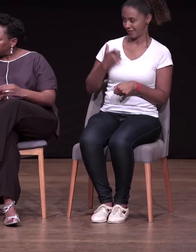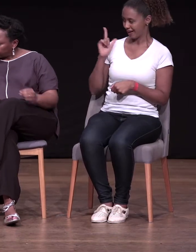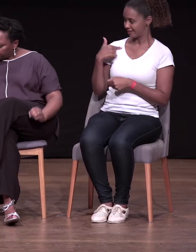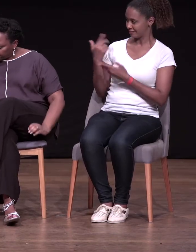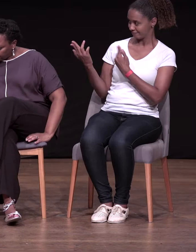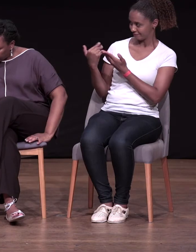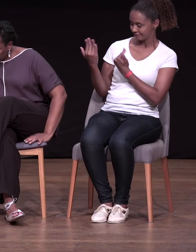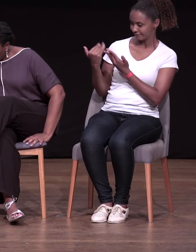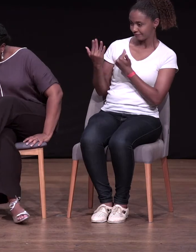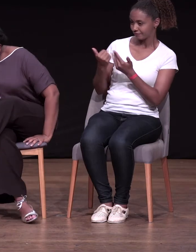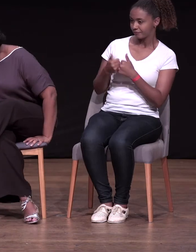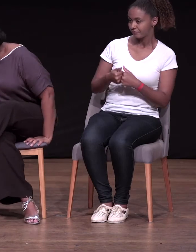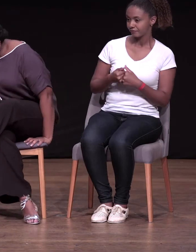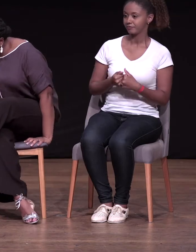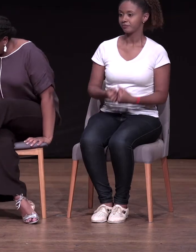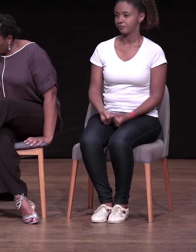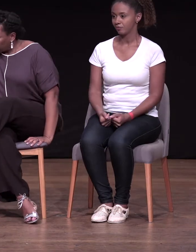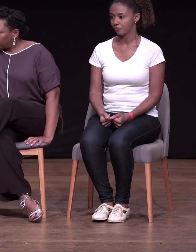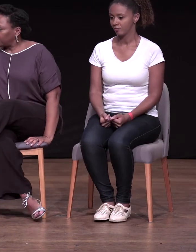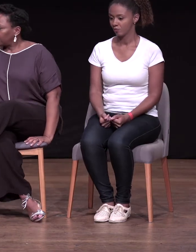antes sobre